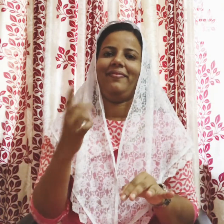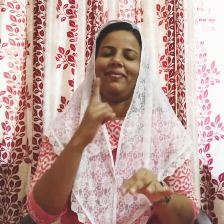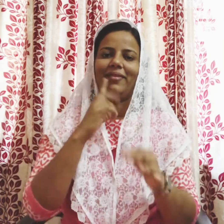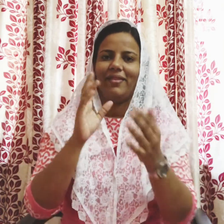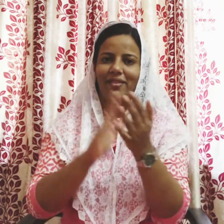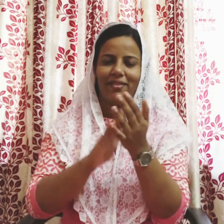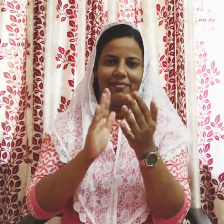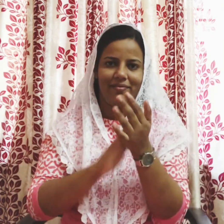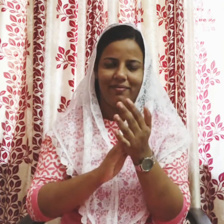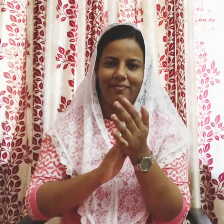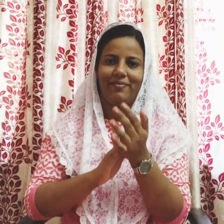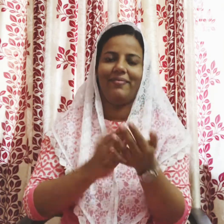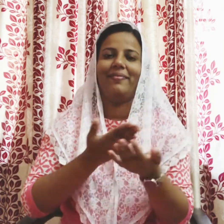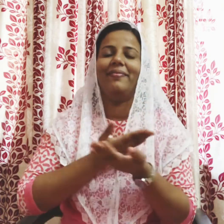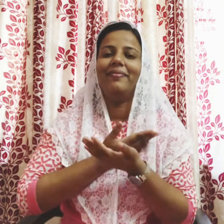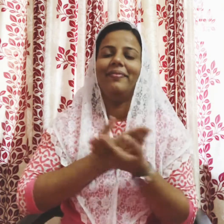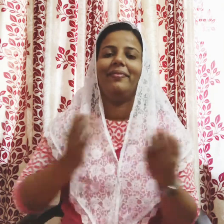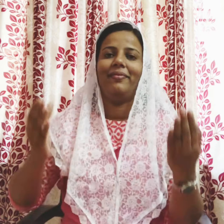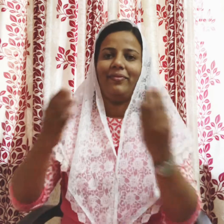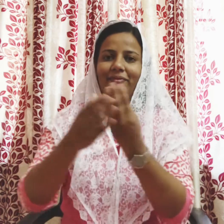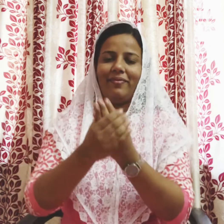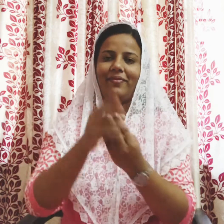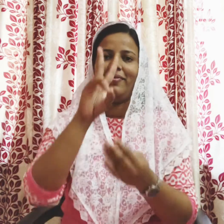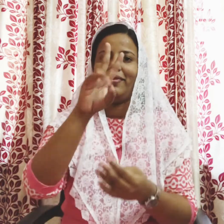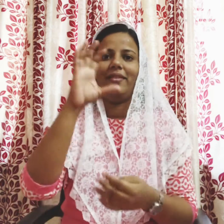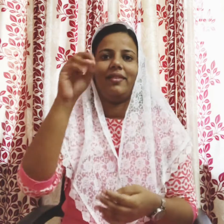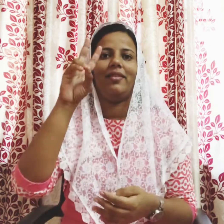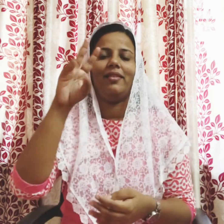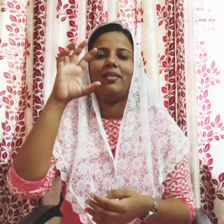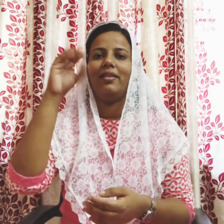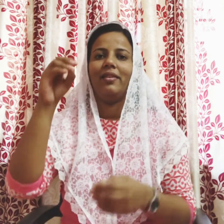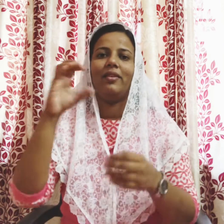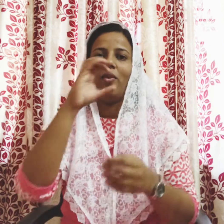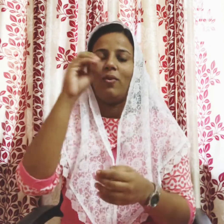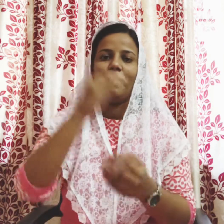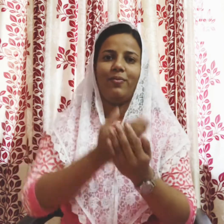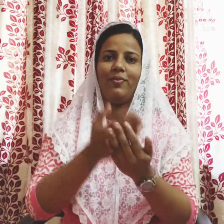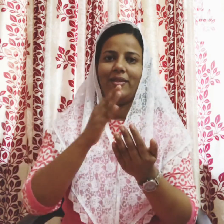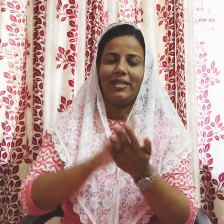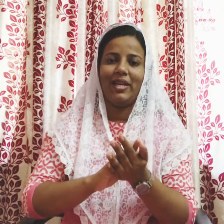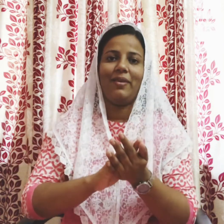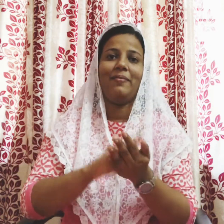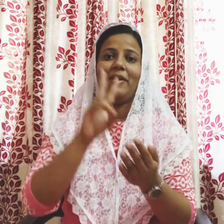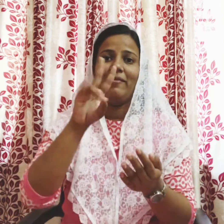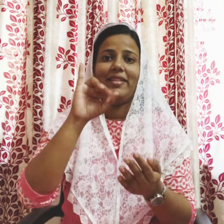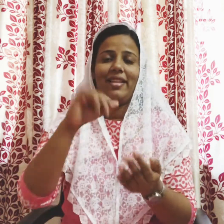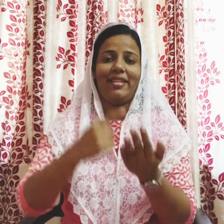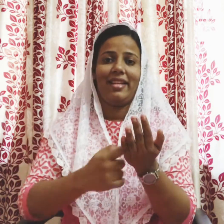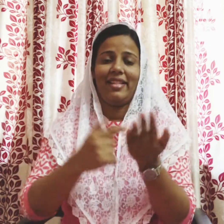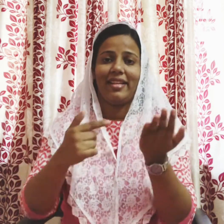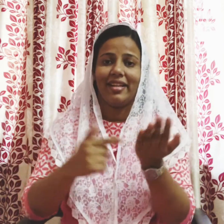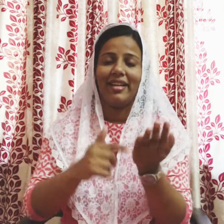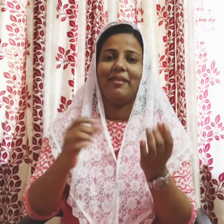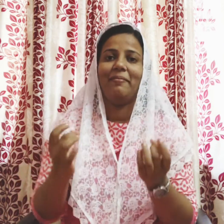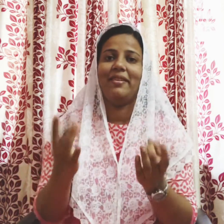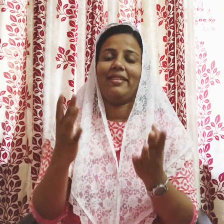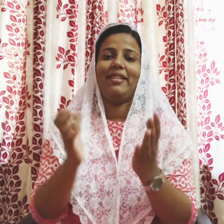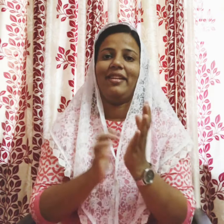പ്രഭാതത്തിൽ വാഴ്ത്തപ്പെടുമാറാകട്ടെ. പ്രിയപ്പെട്ട ദൈവമക്കളെ, നമുക്ക് ഒരുമിച്ച് 2020 ഒക്ടോബർ മാസം 26-ാം തീയതി തിങ്കളാഴ്ച പ്രഭാതത്തിൽ